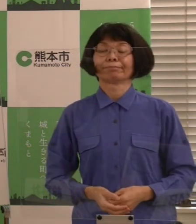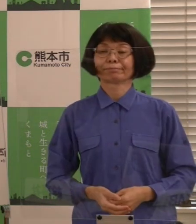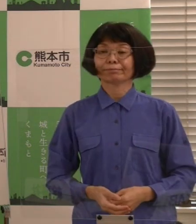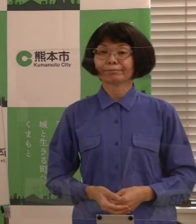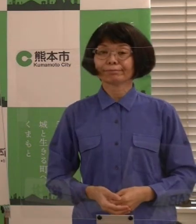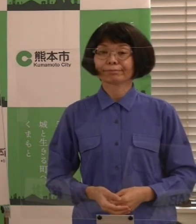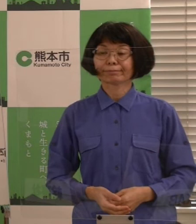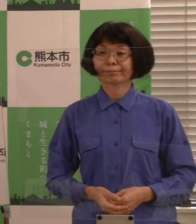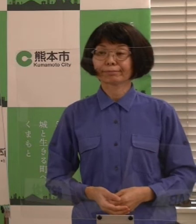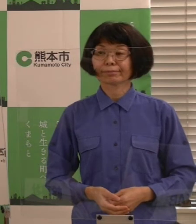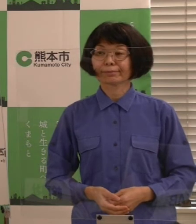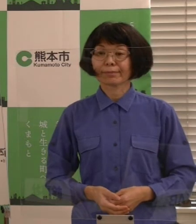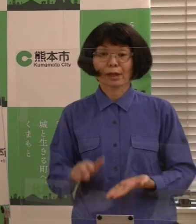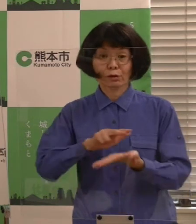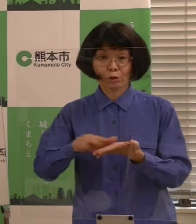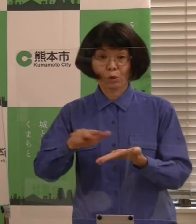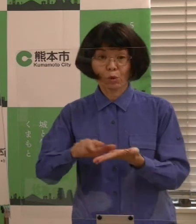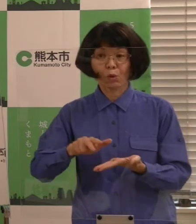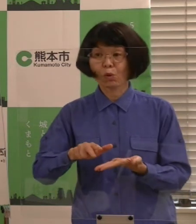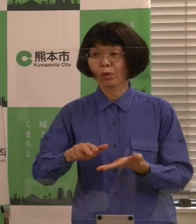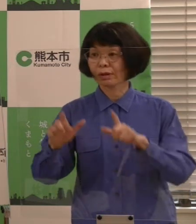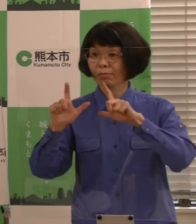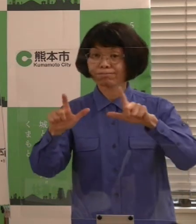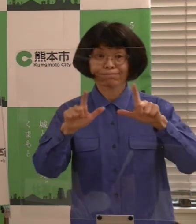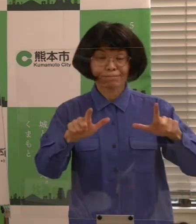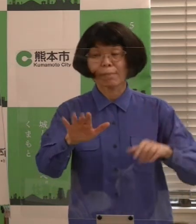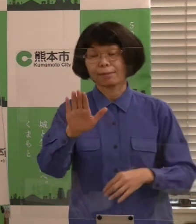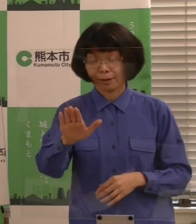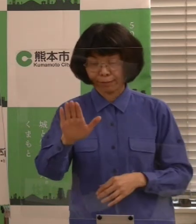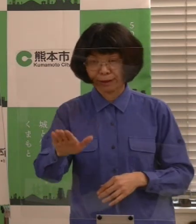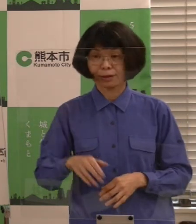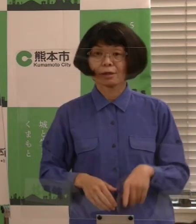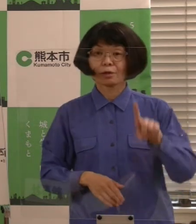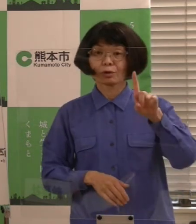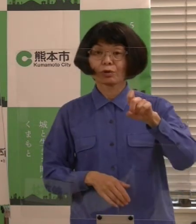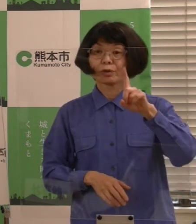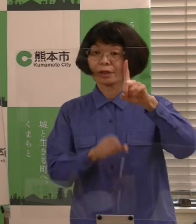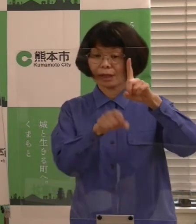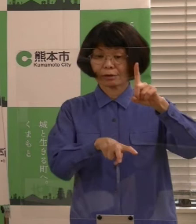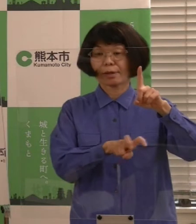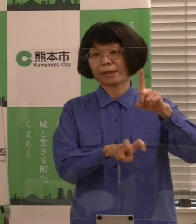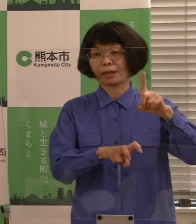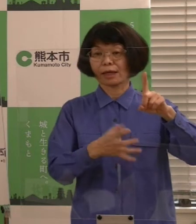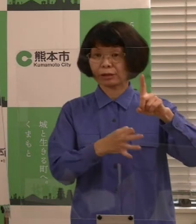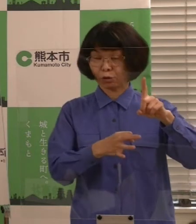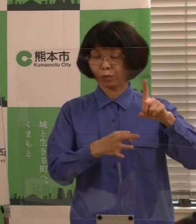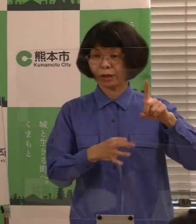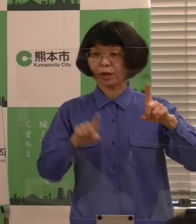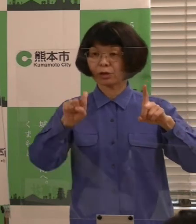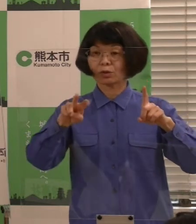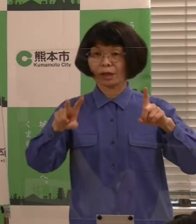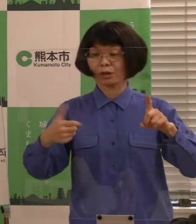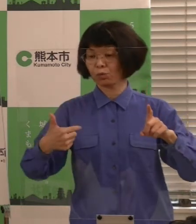すでに報道資料等にてご案内をさせていただいておりますが、11月20日金曜日から12月6日